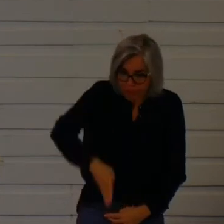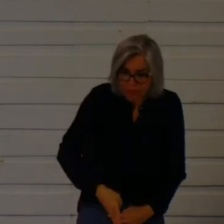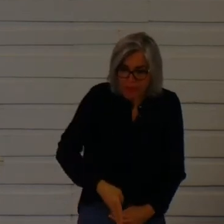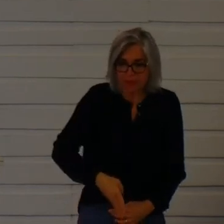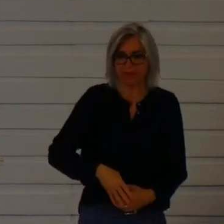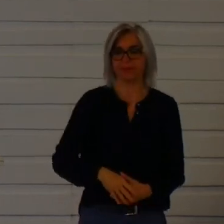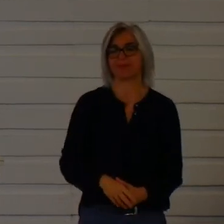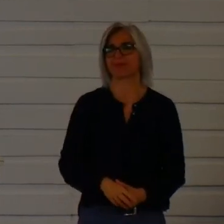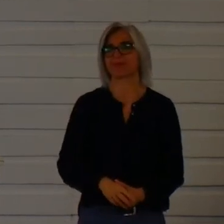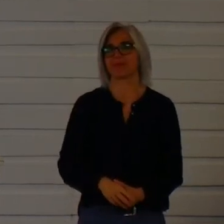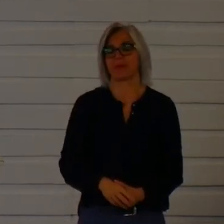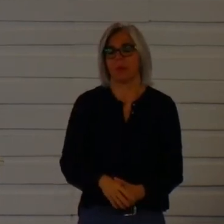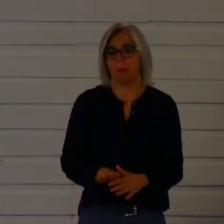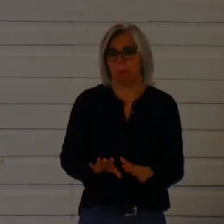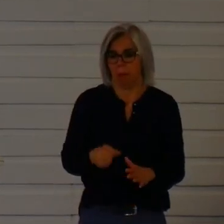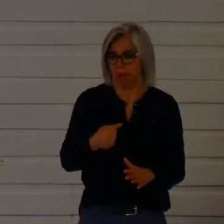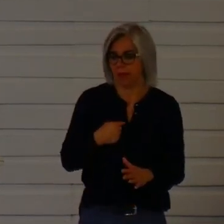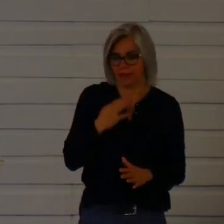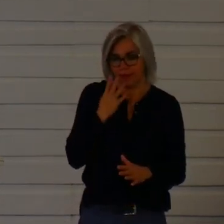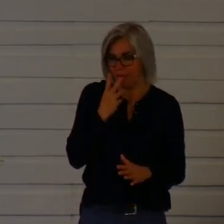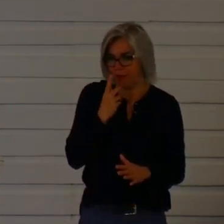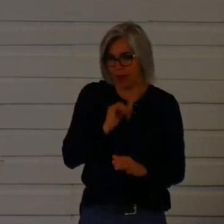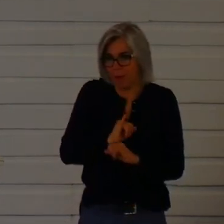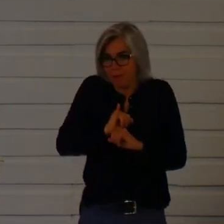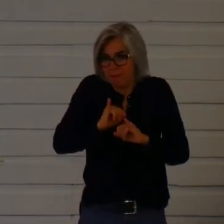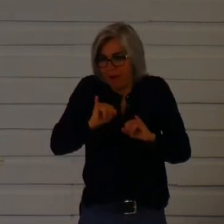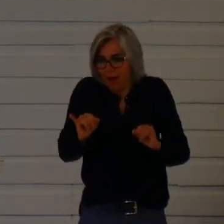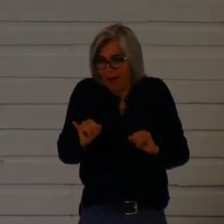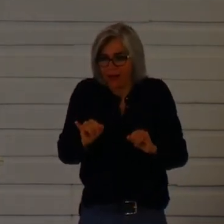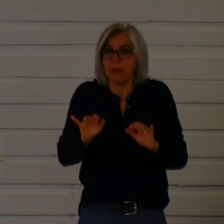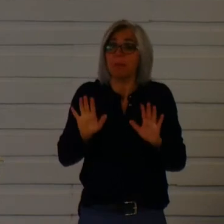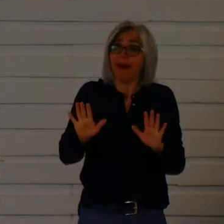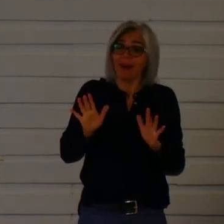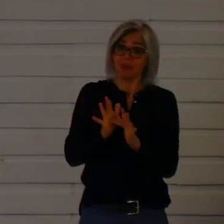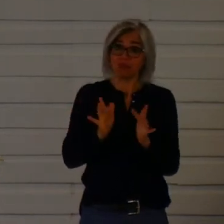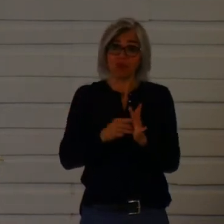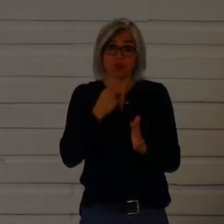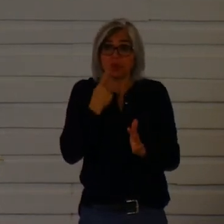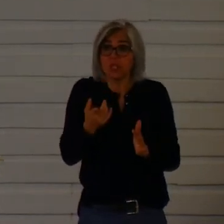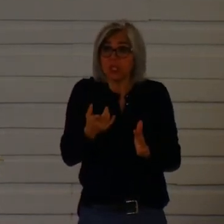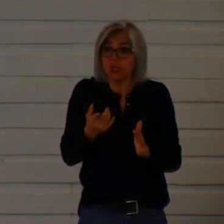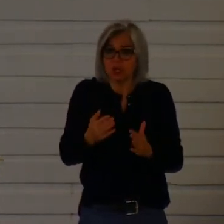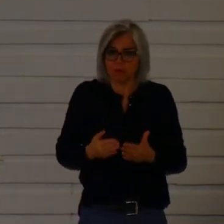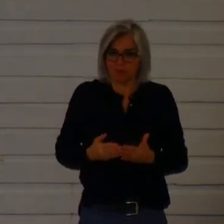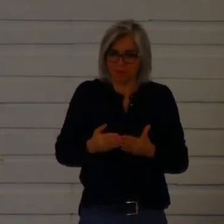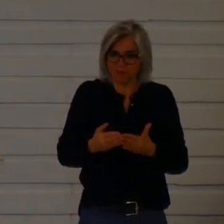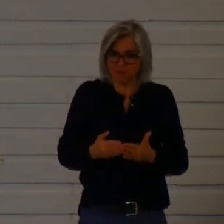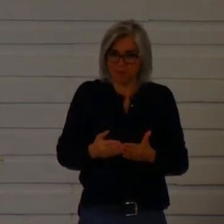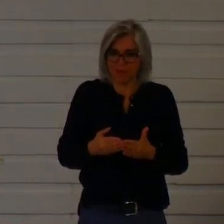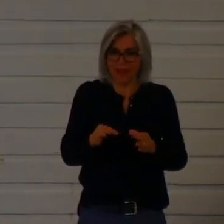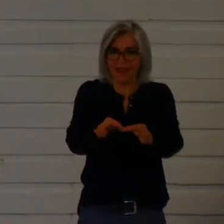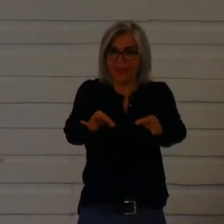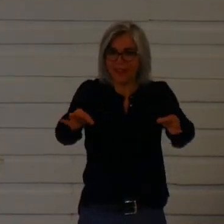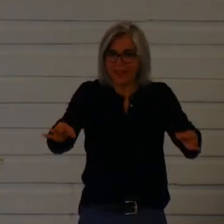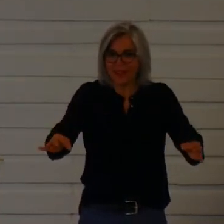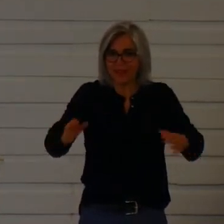Ma nessuno di noi, ma Gesù dice: passiamo all'altra riva. Ora, quanti sono convinti